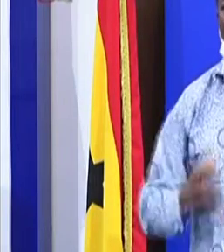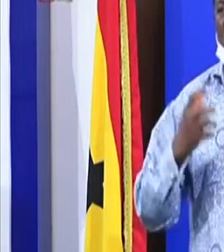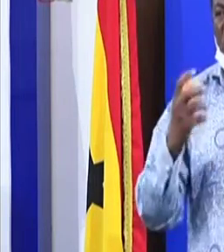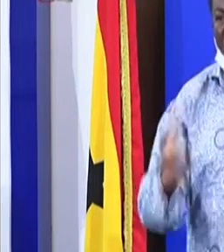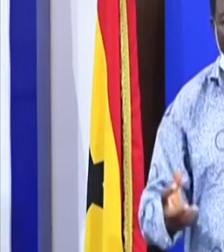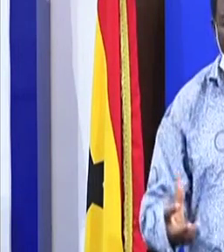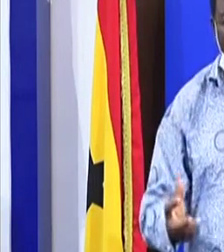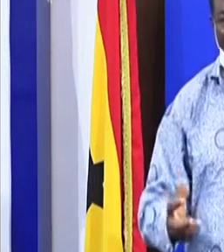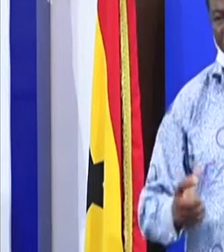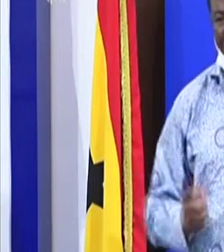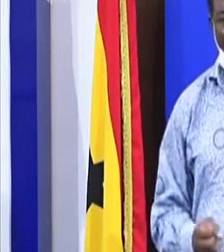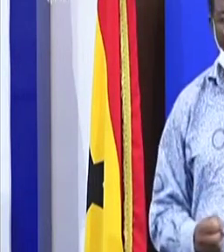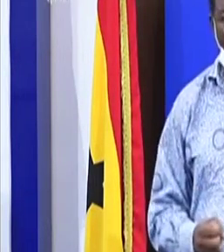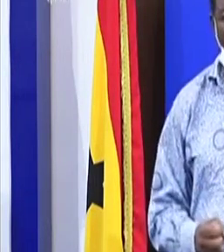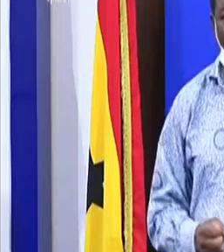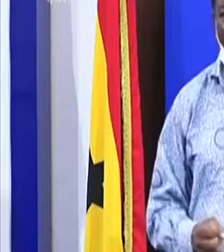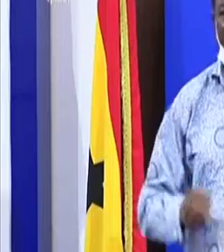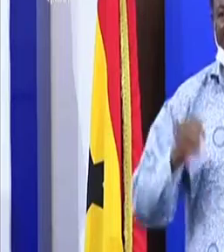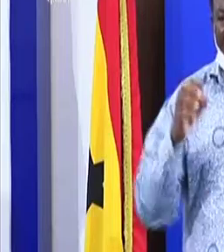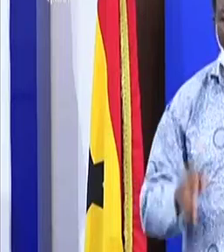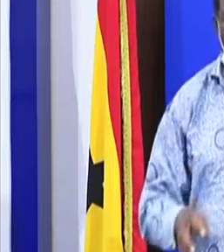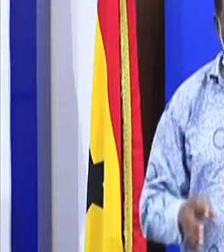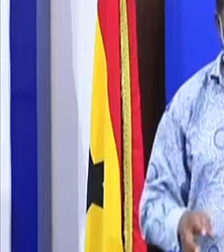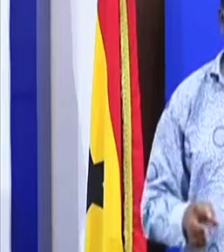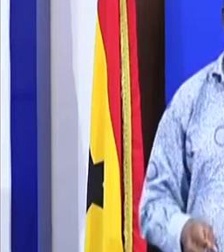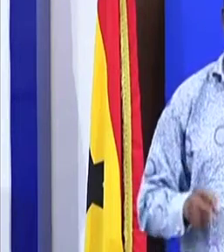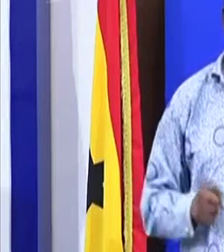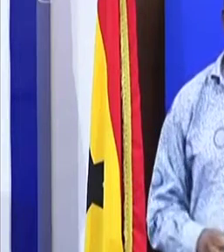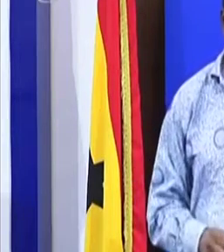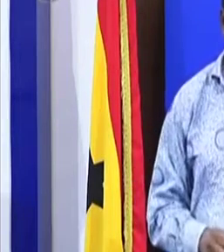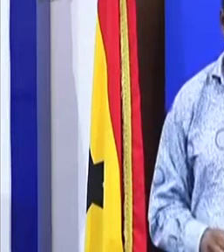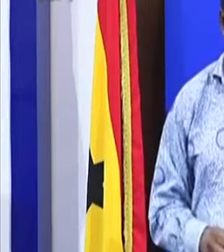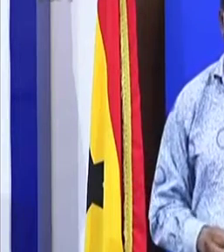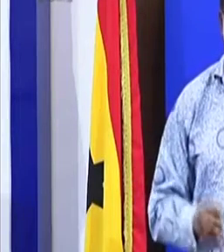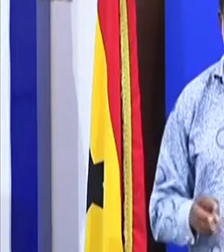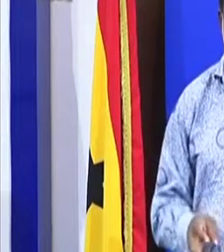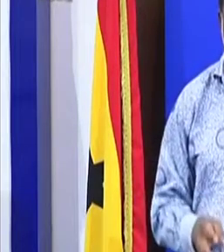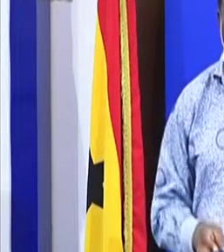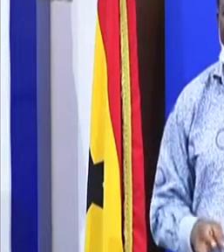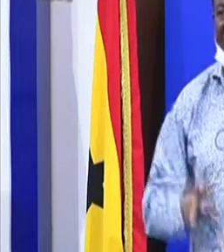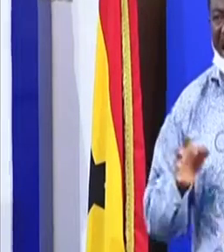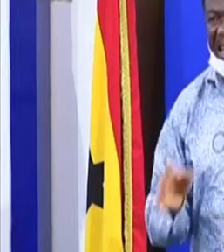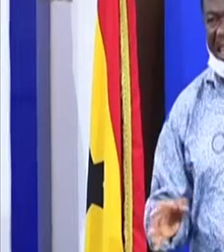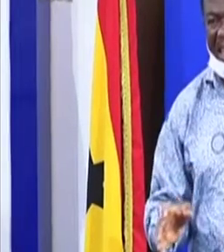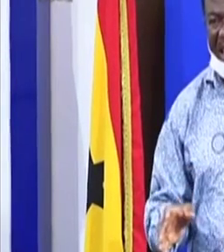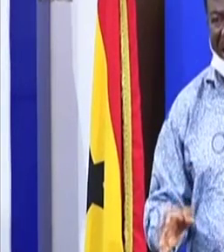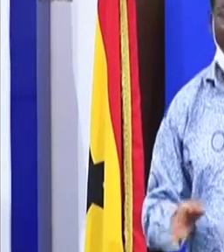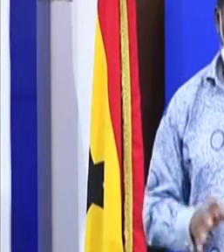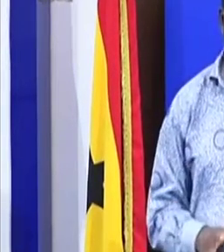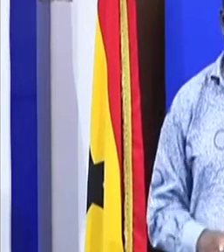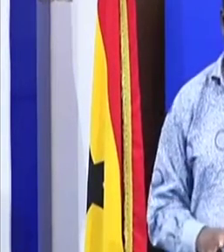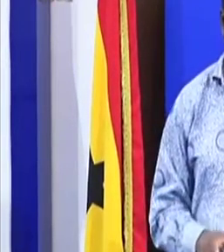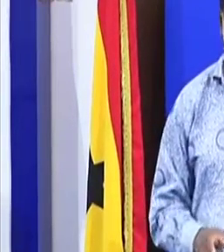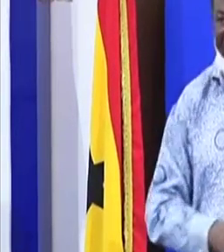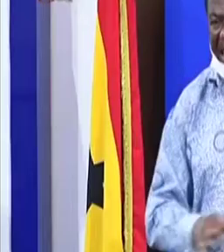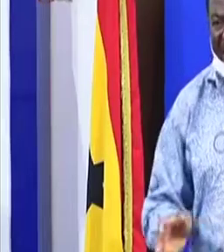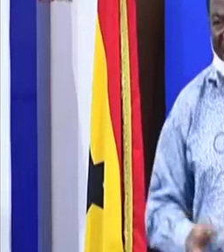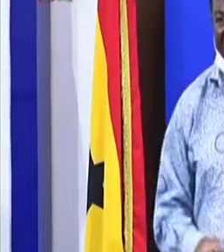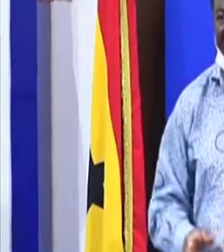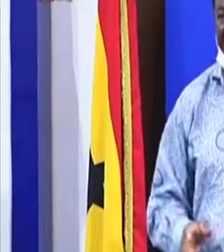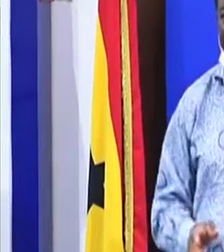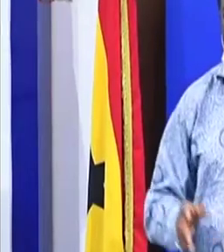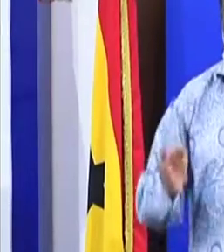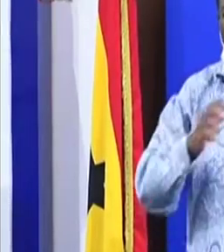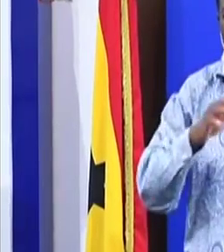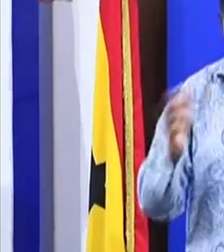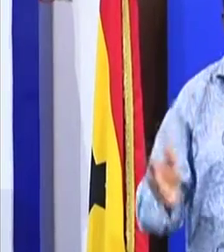alabo otampong na adomavio wose coronavirus agoma banade enye nane ke awunama menye nane